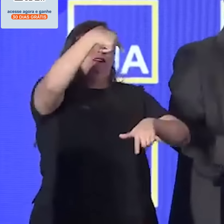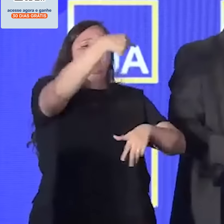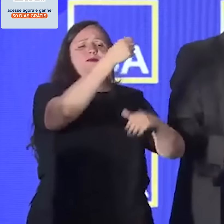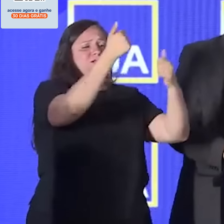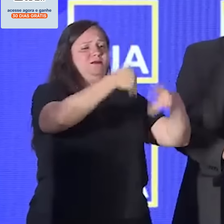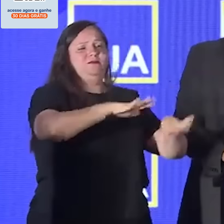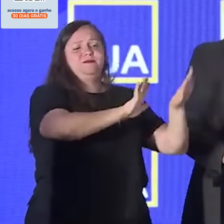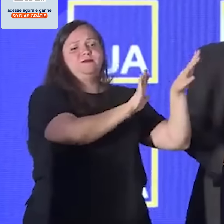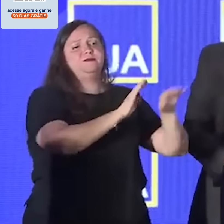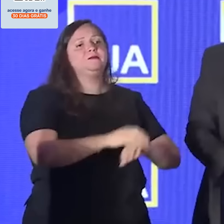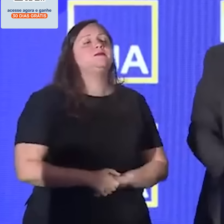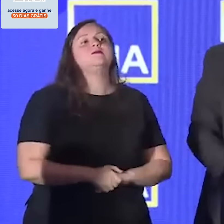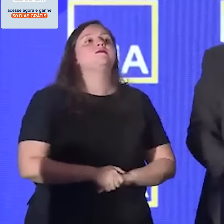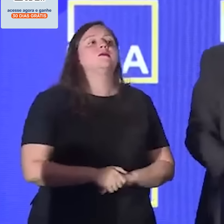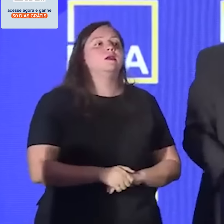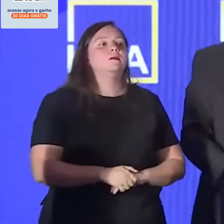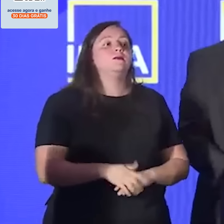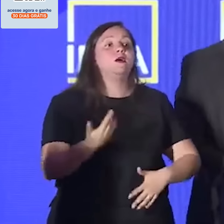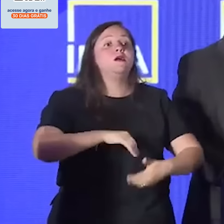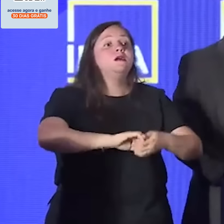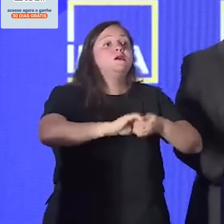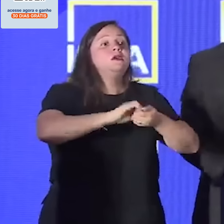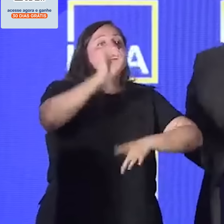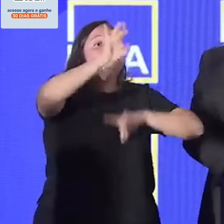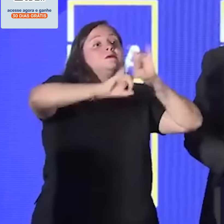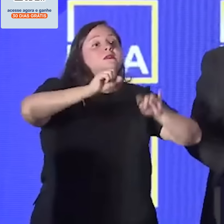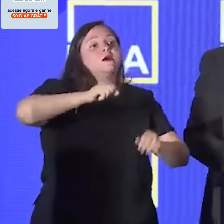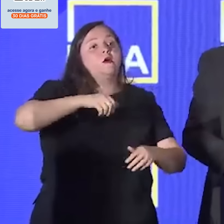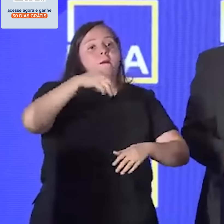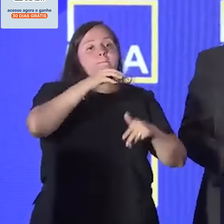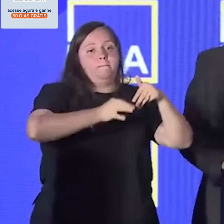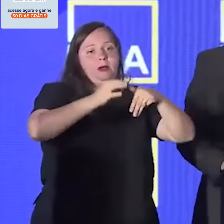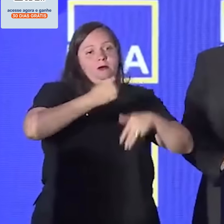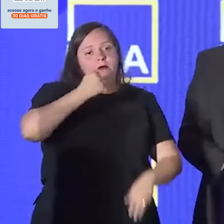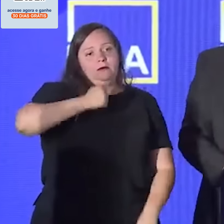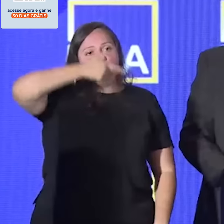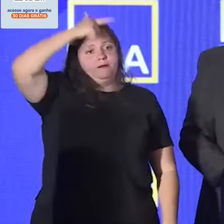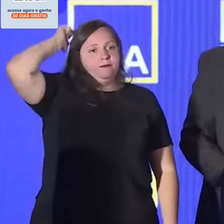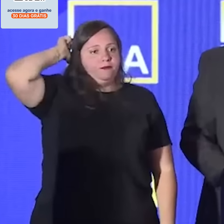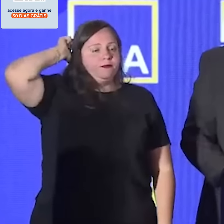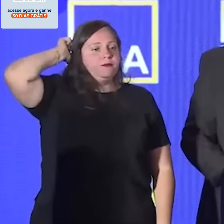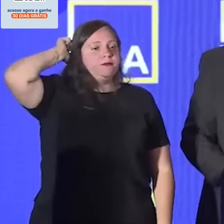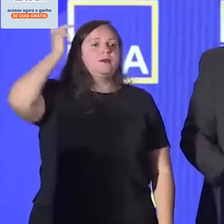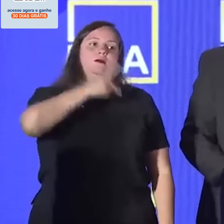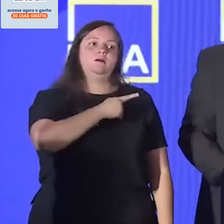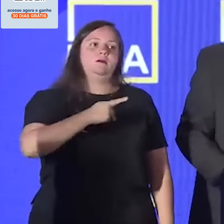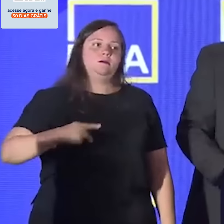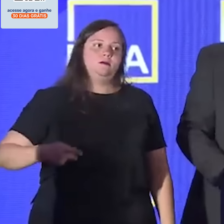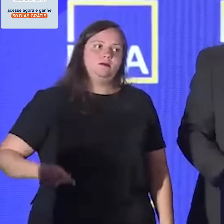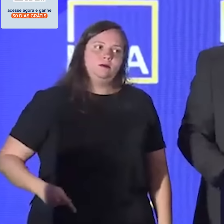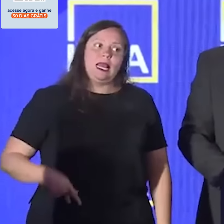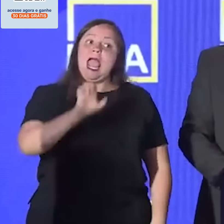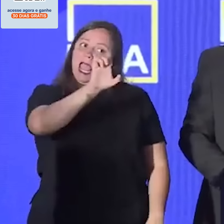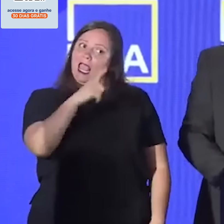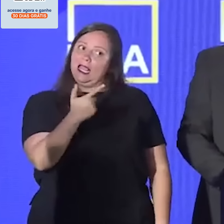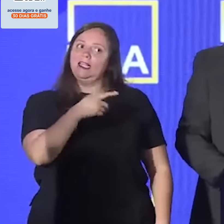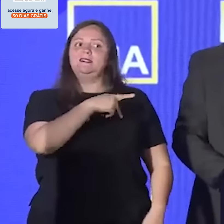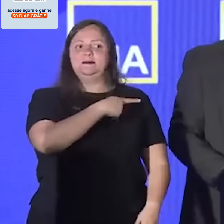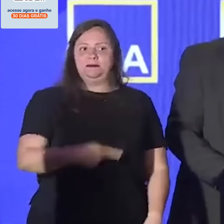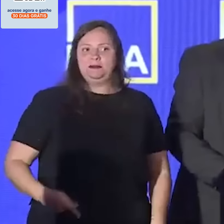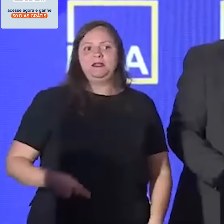e quero saudar muito especialmente o Ministro Alexandre Moraes presidente do Tribunal Superior ex-presidente do